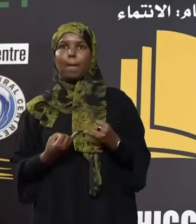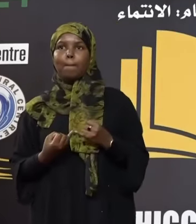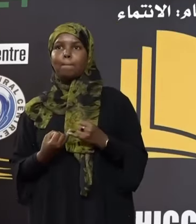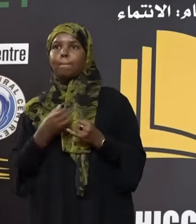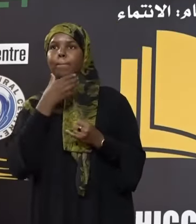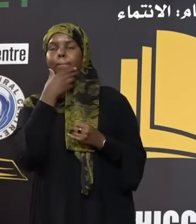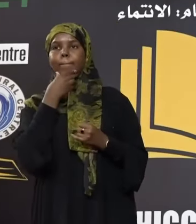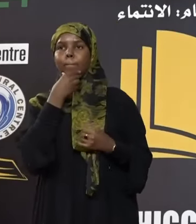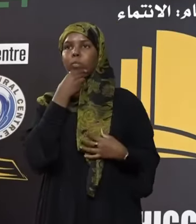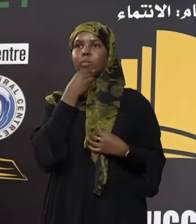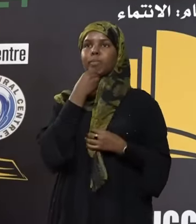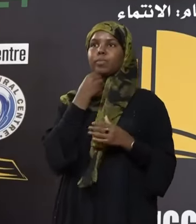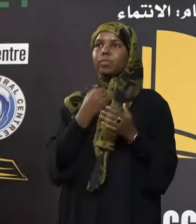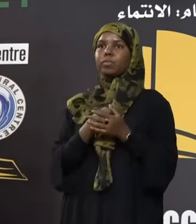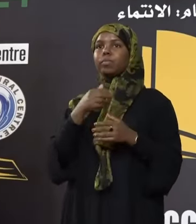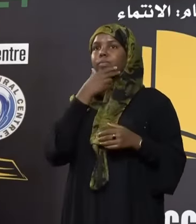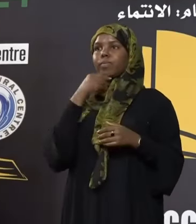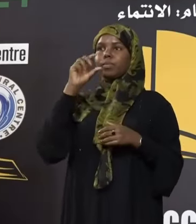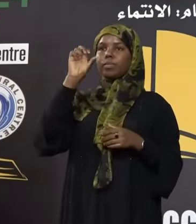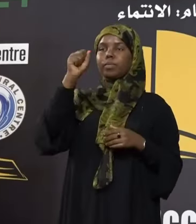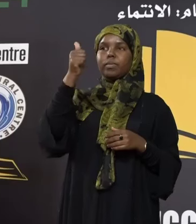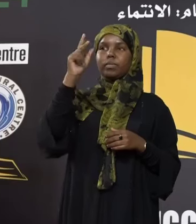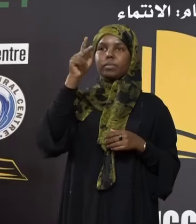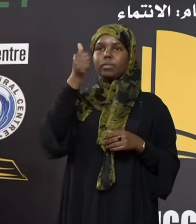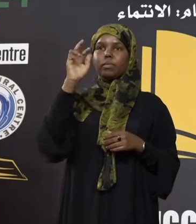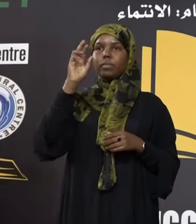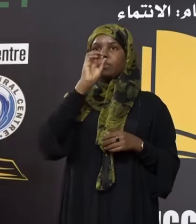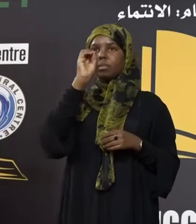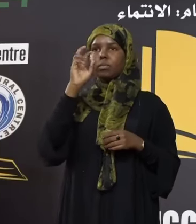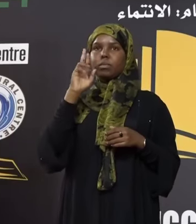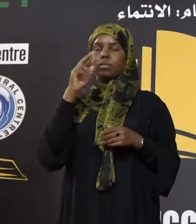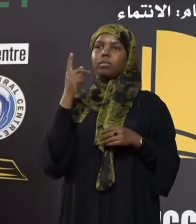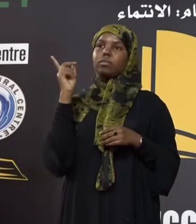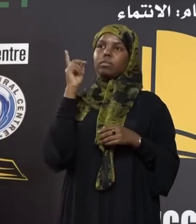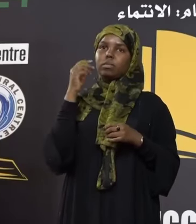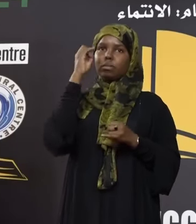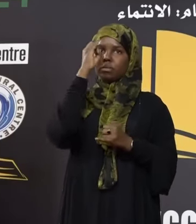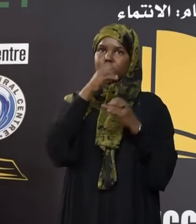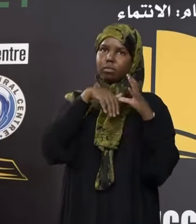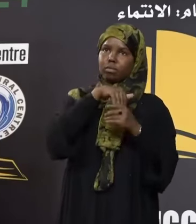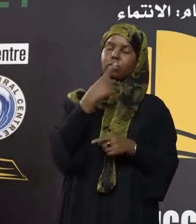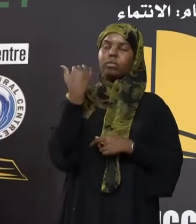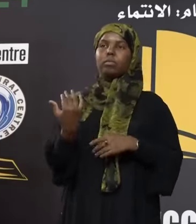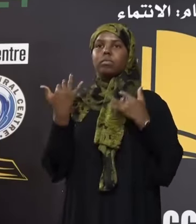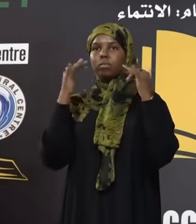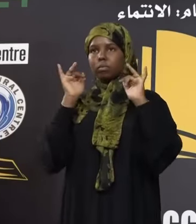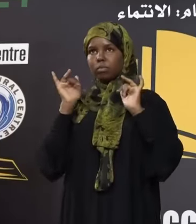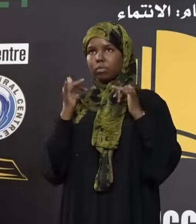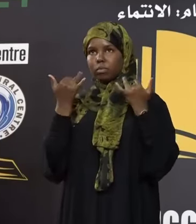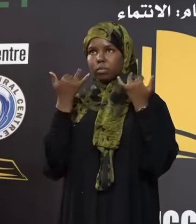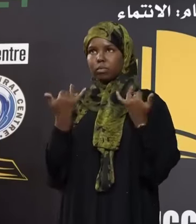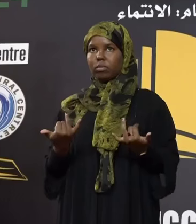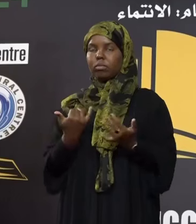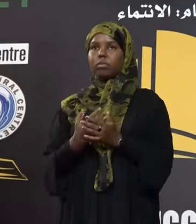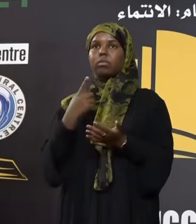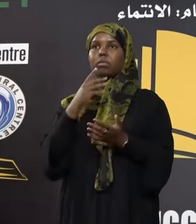نك سكارة دو دافتي وحدي بلت الدمبابة أنك وحنا قد يا راه هذا إمك الدور شذا وحقيبي نجيب